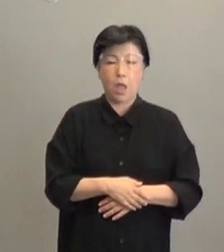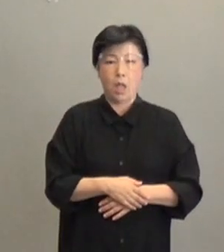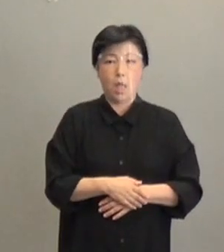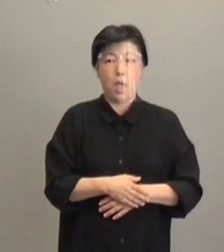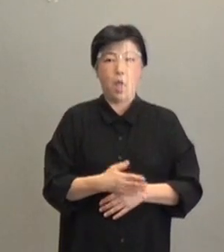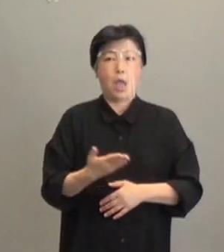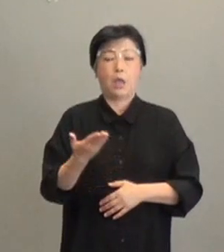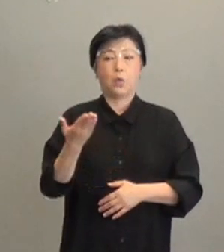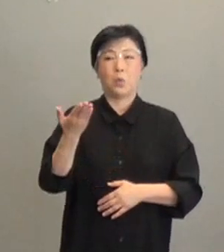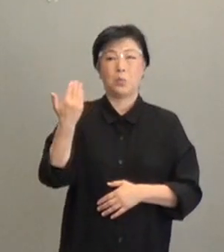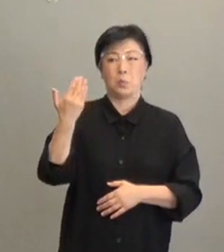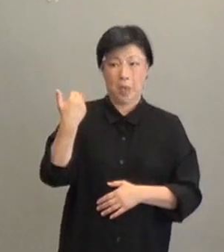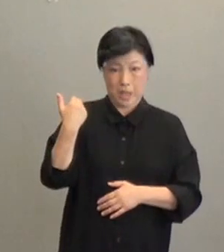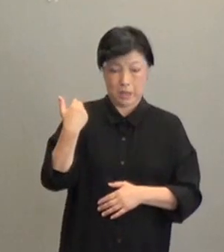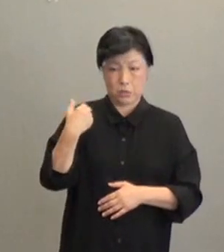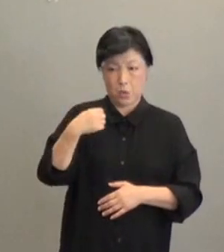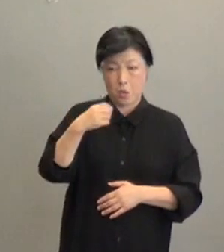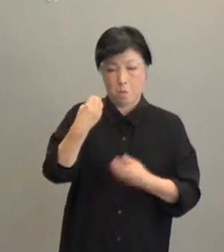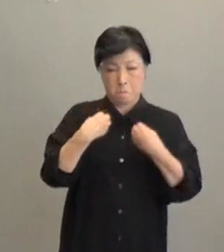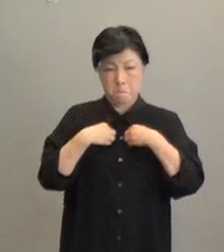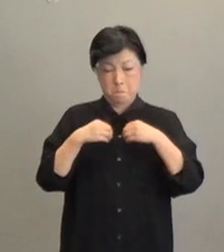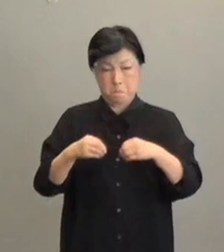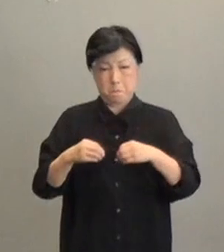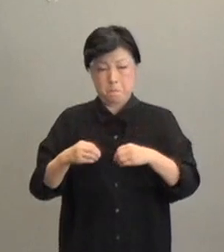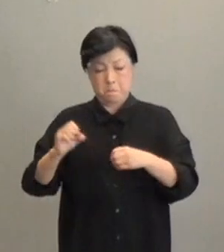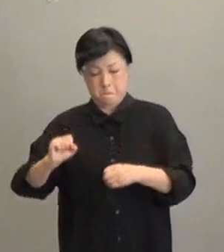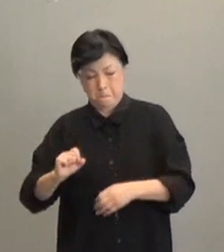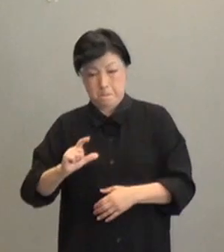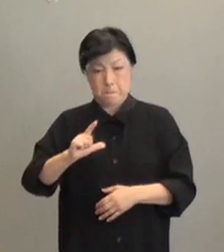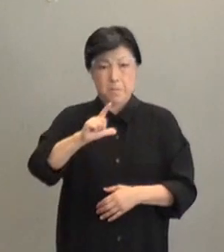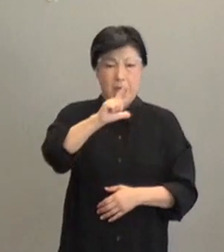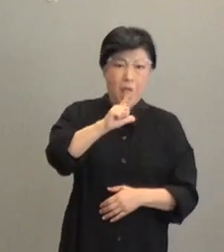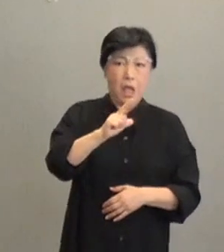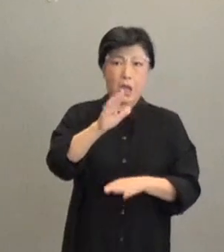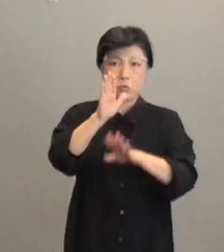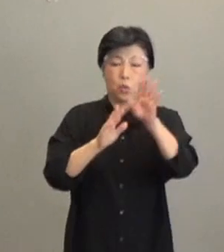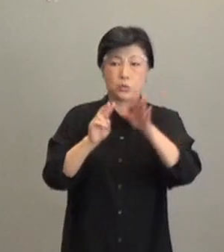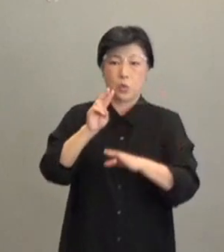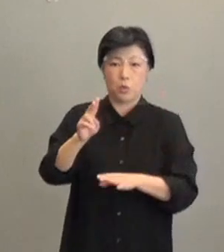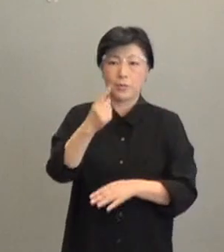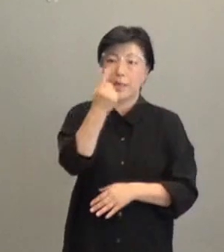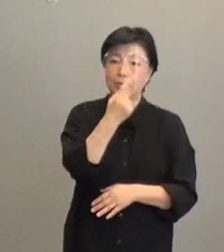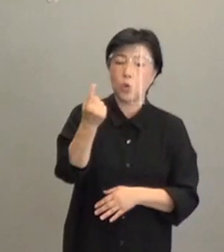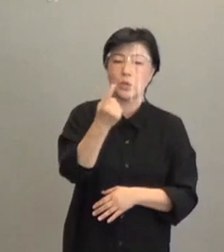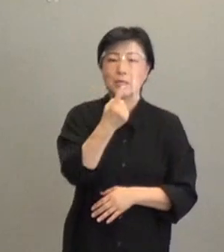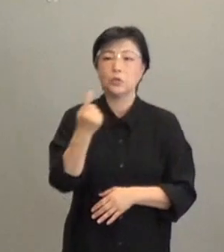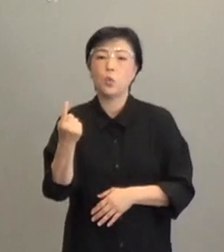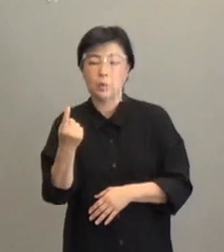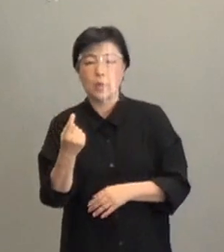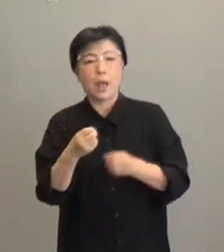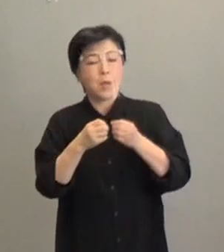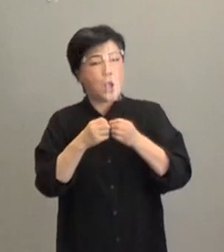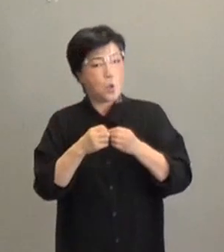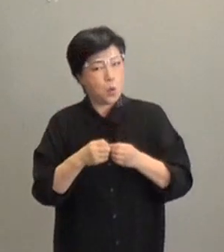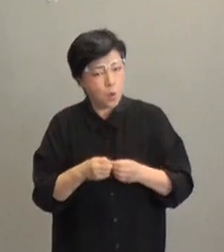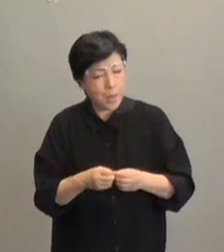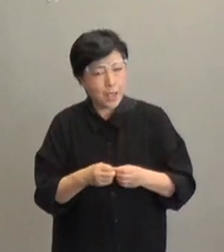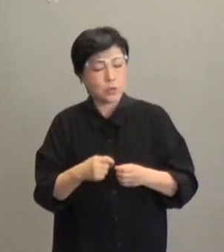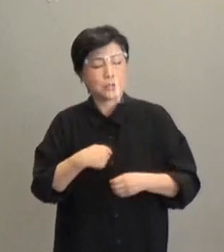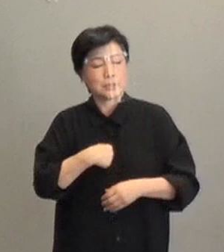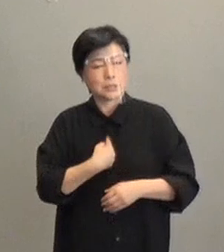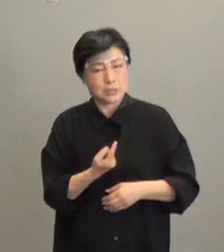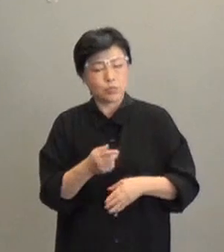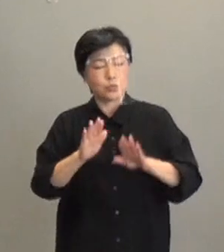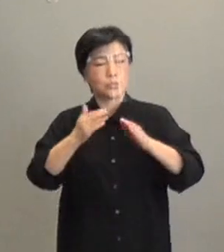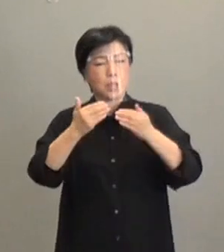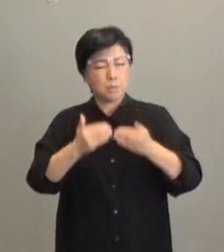感染爆発を受けてお一人お一人の方々が感染対策をかなり細かい部分も含めて徹底されるようになったことを含め